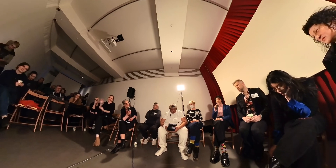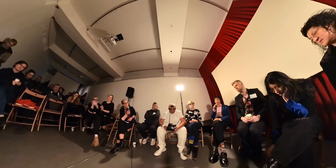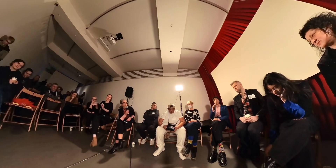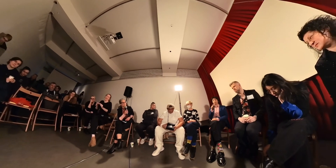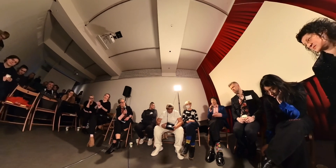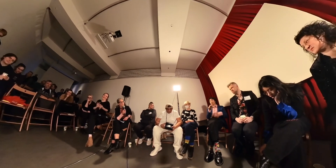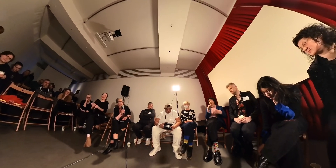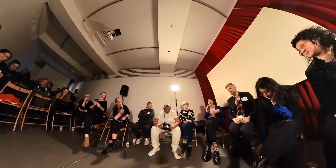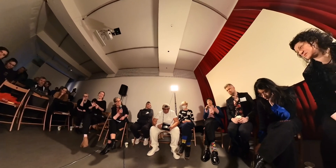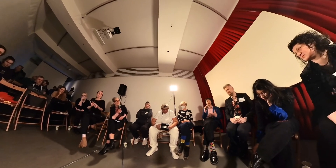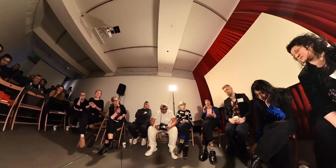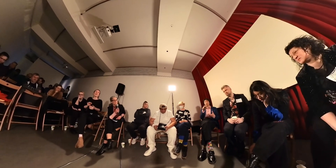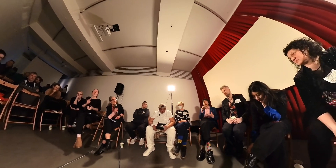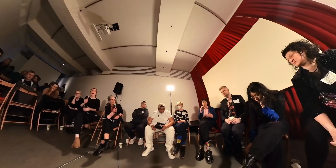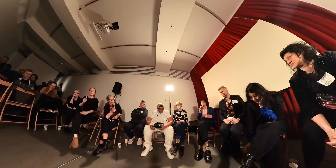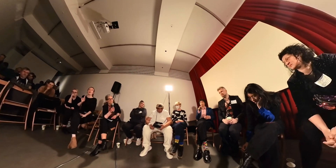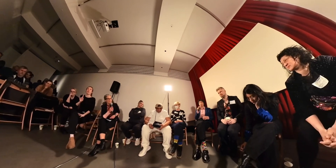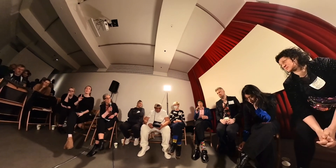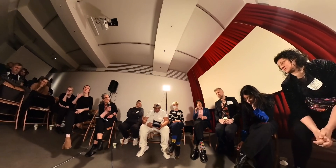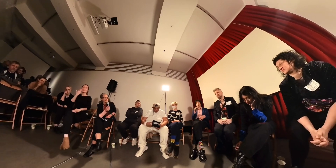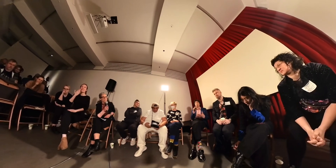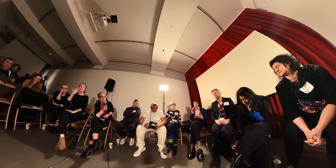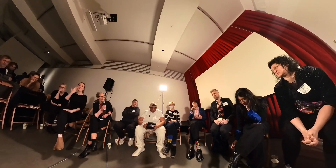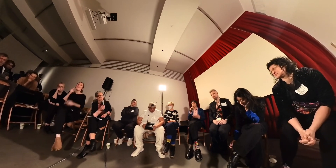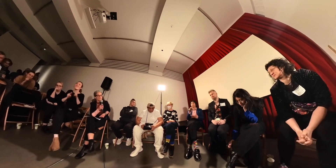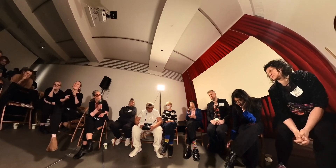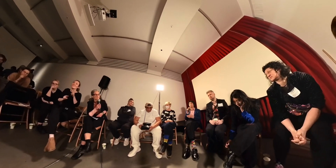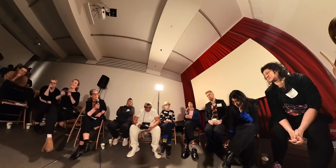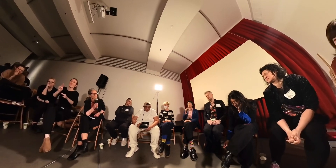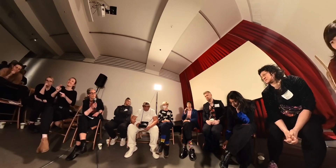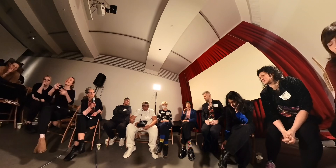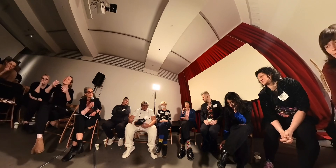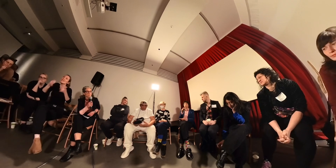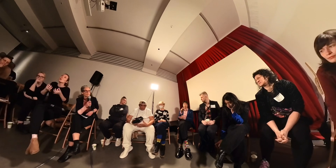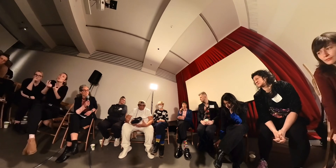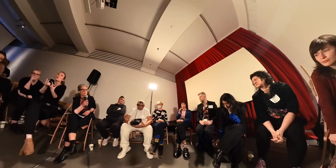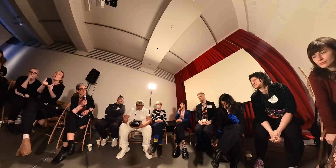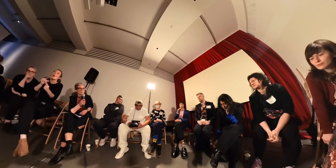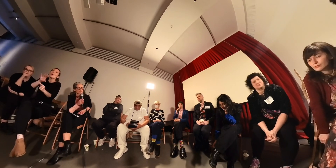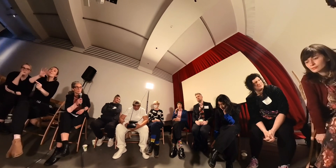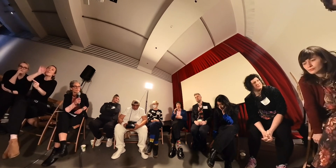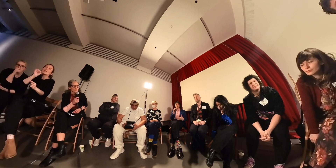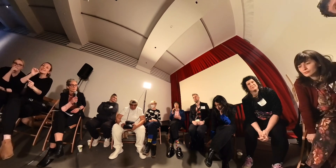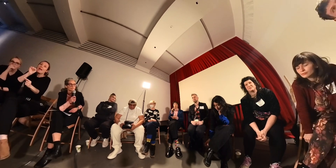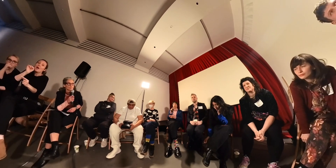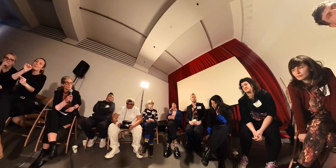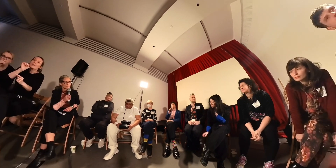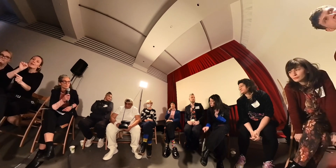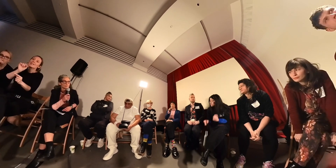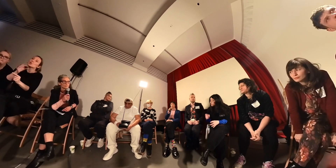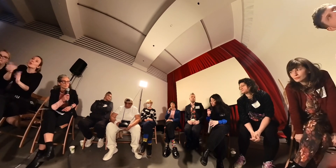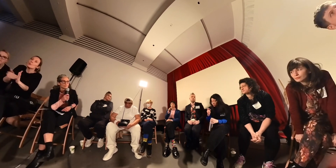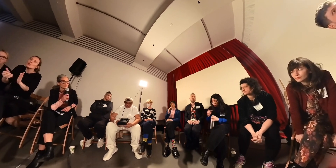A vlastně a nejjasněji a vlastně nejvíce taky jednoduše se to právě jako projevuje právě v těch jakoby pocitech a